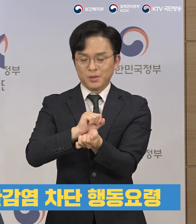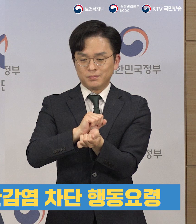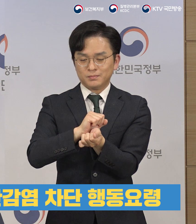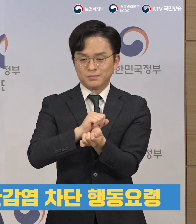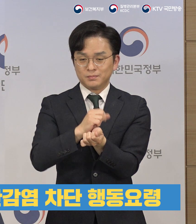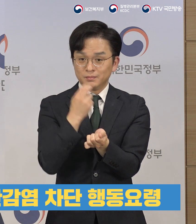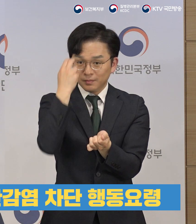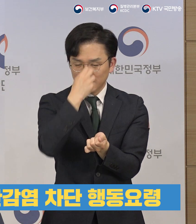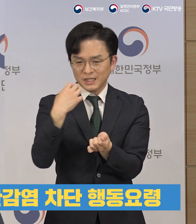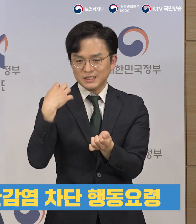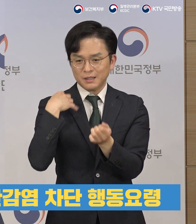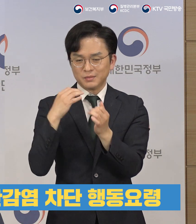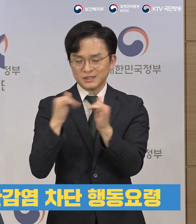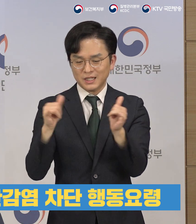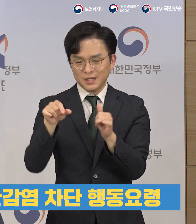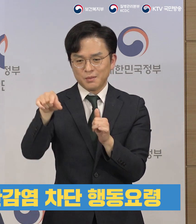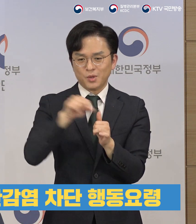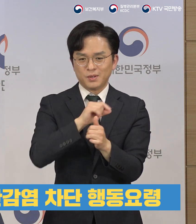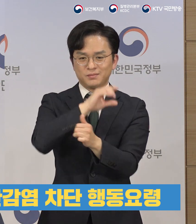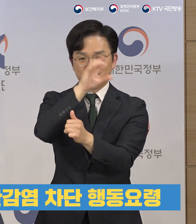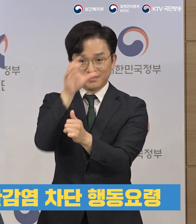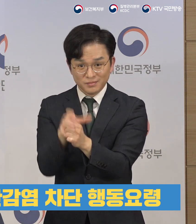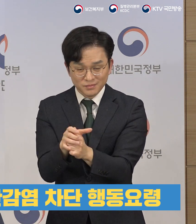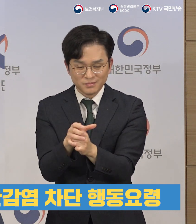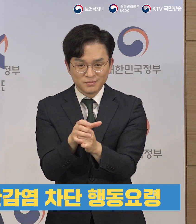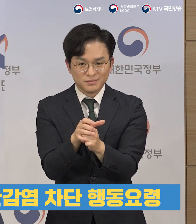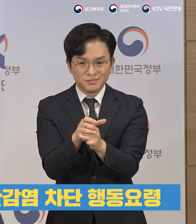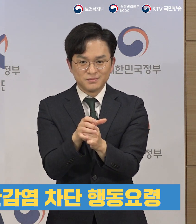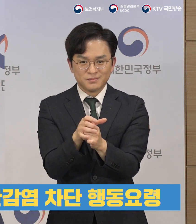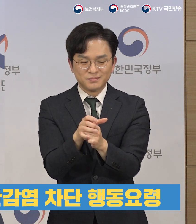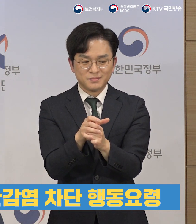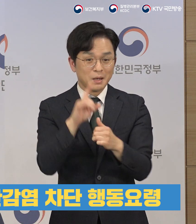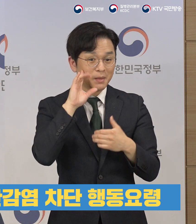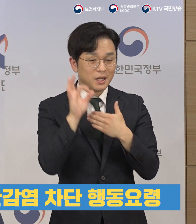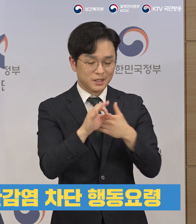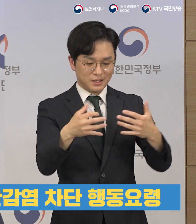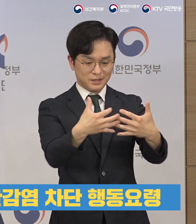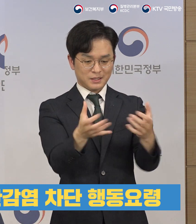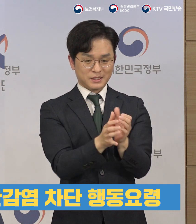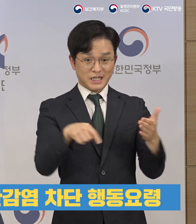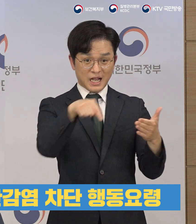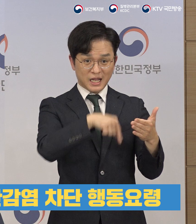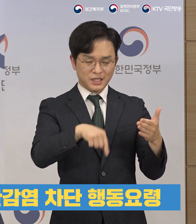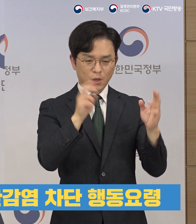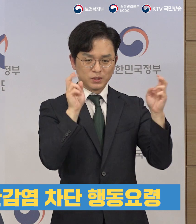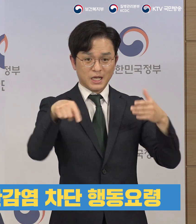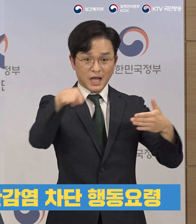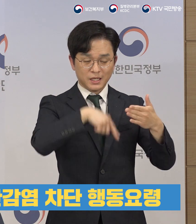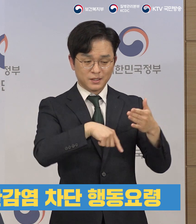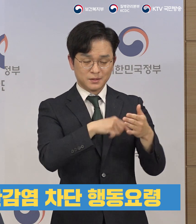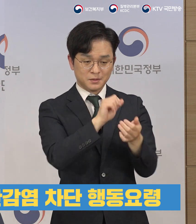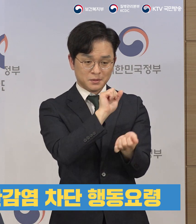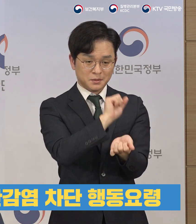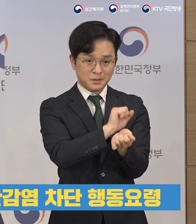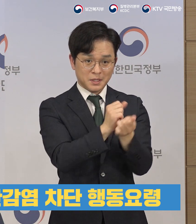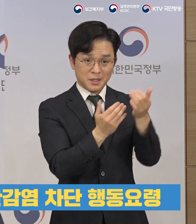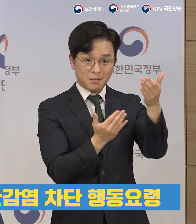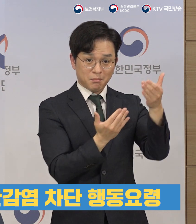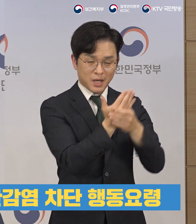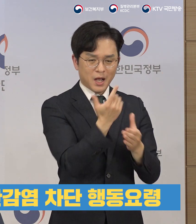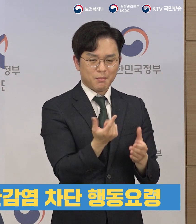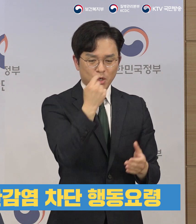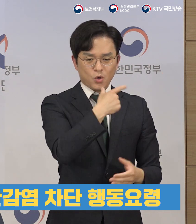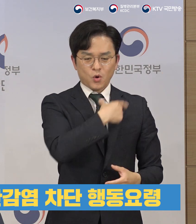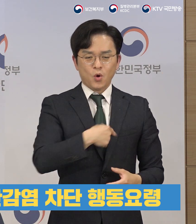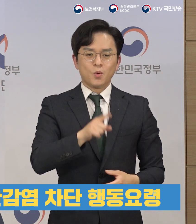대해서 박력 관리자 를 지정하고 집단 내에서 다수가 증상이 나타나는 경우 보건소에 연락하는 등